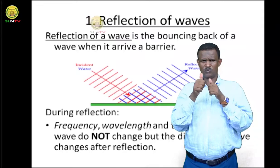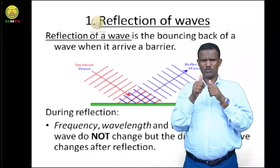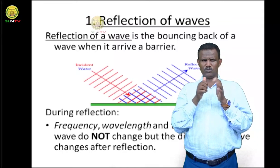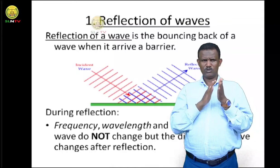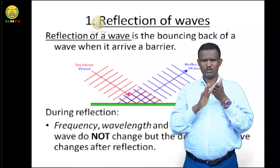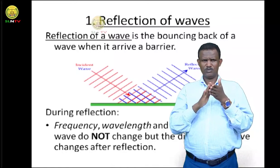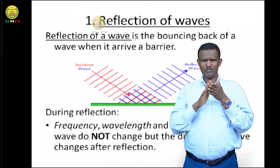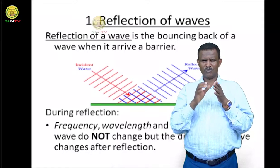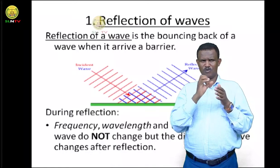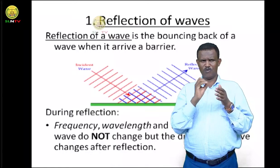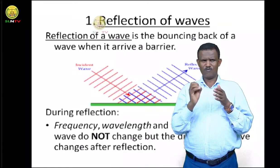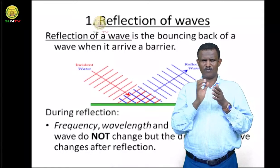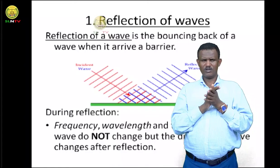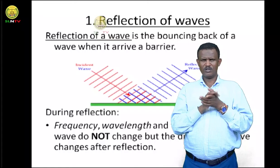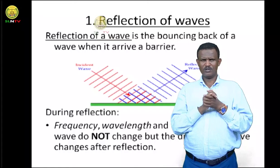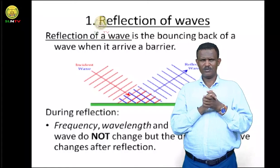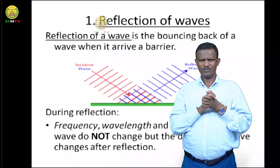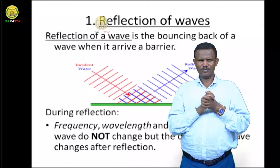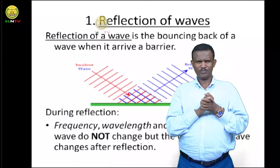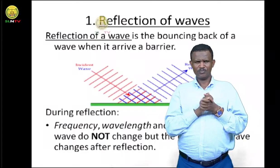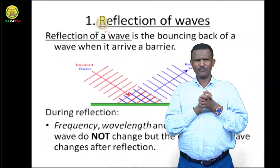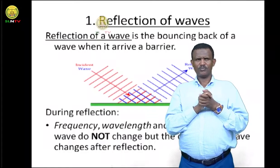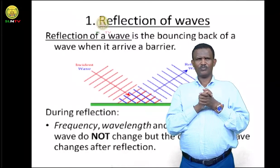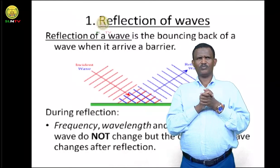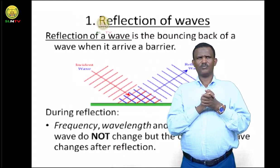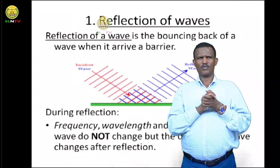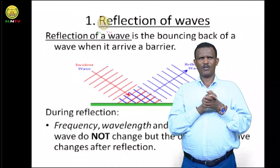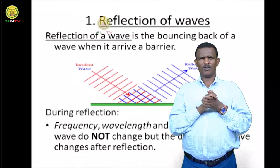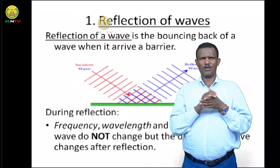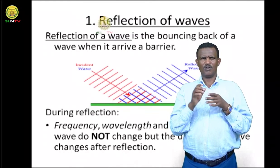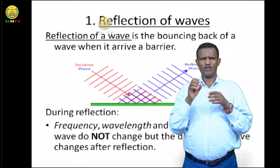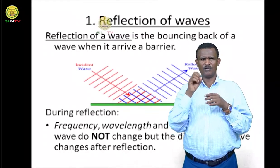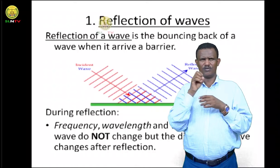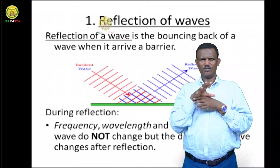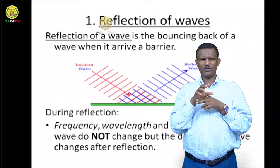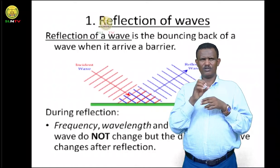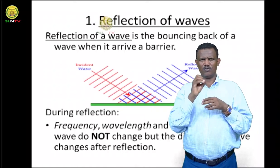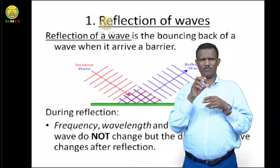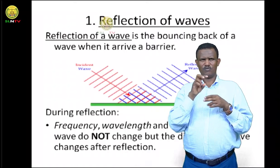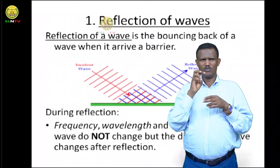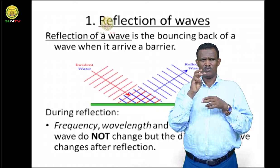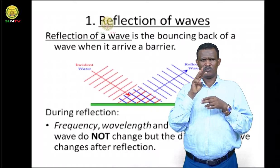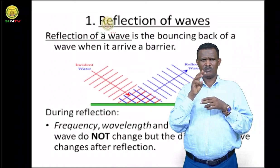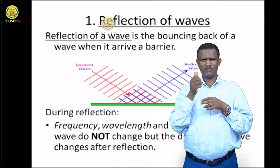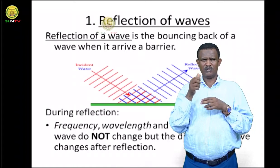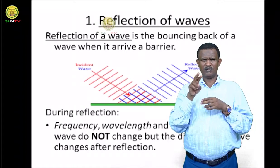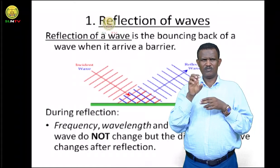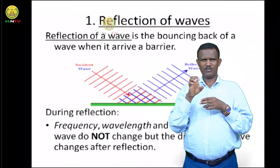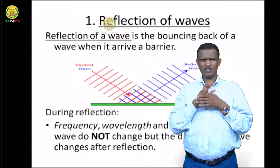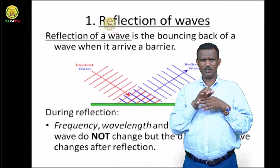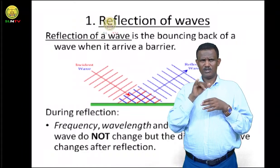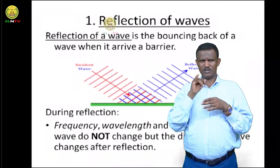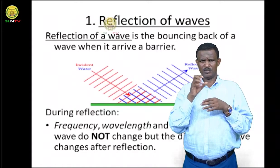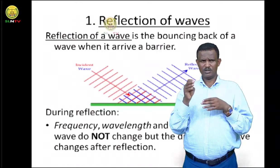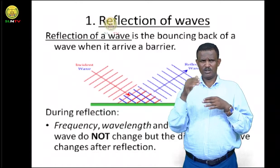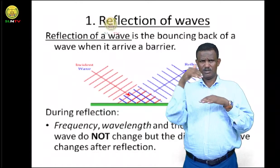barrier reflection of wave waa soo noqod ay sameeyso wave-ku marka ay ku dhacdo meel